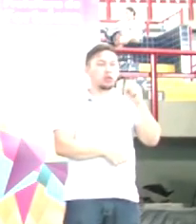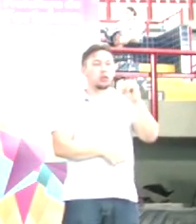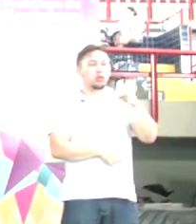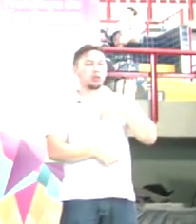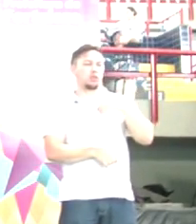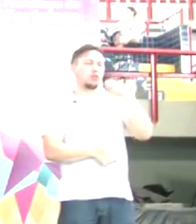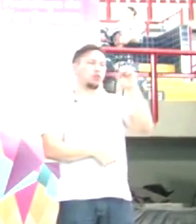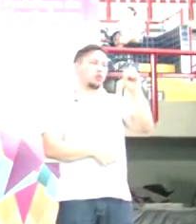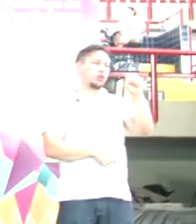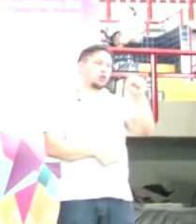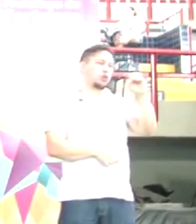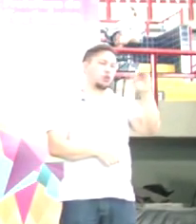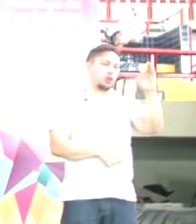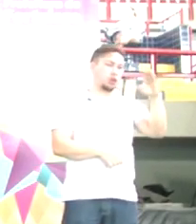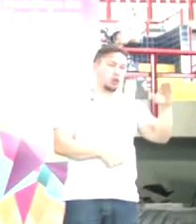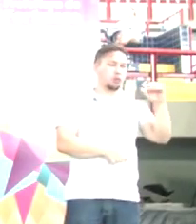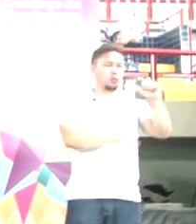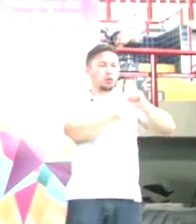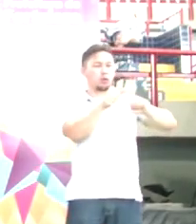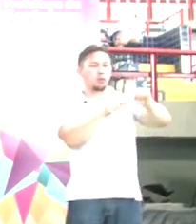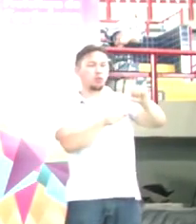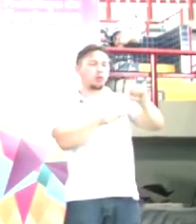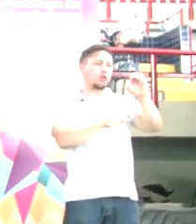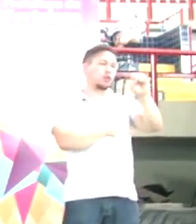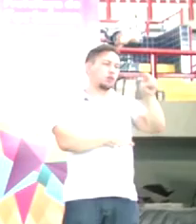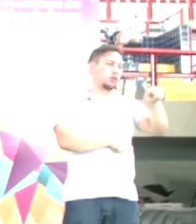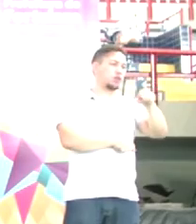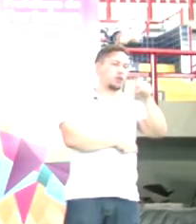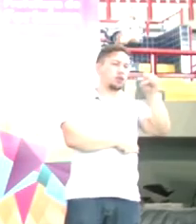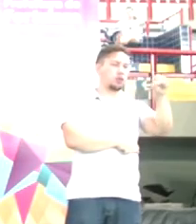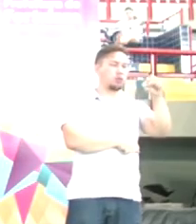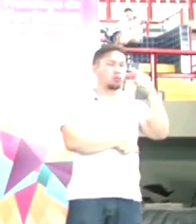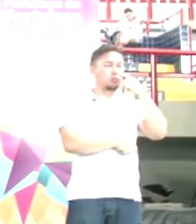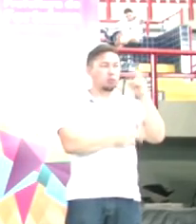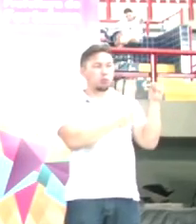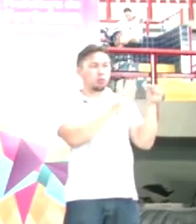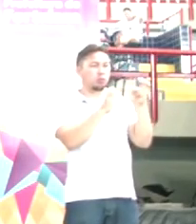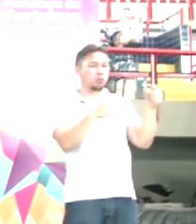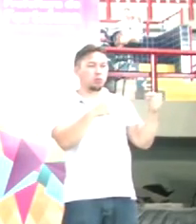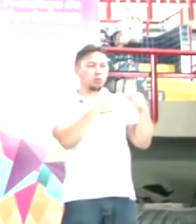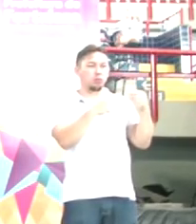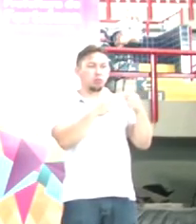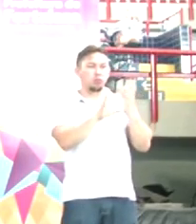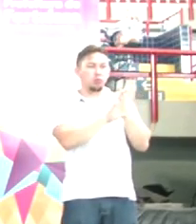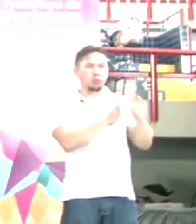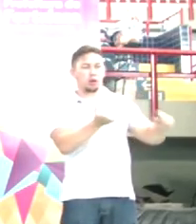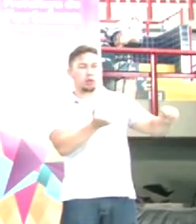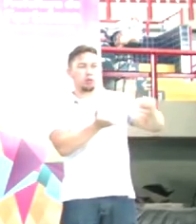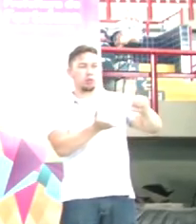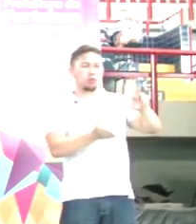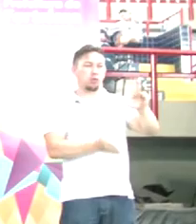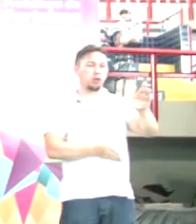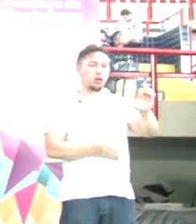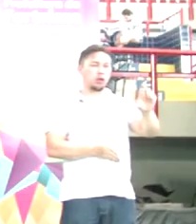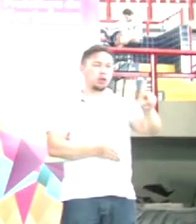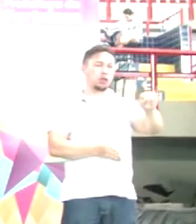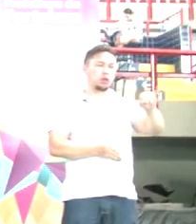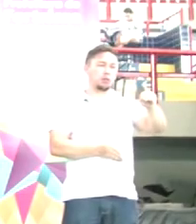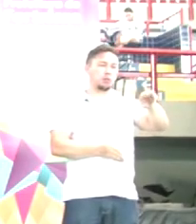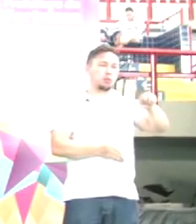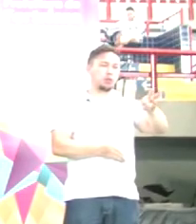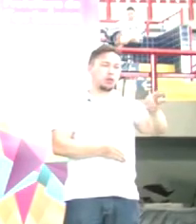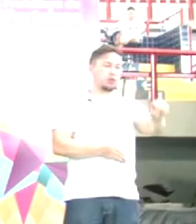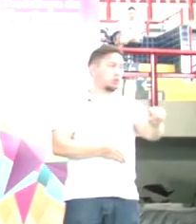80%, vou multiplicar por 0,8. Então, fica atento aí à questão do rendimento, tá?